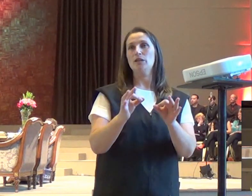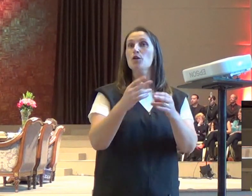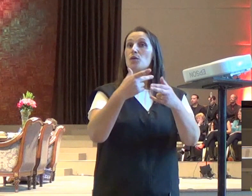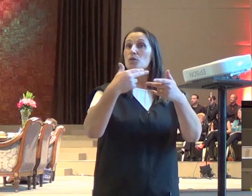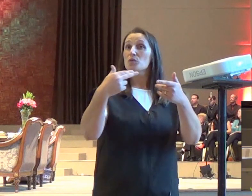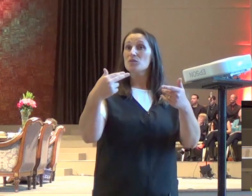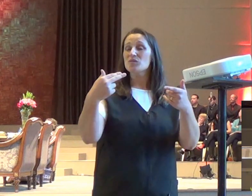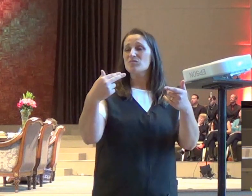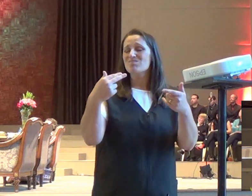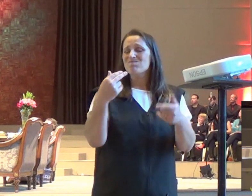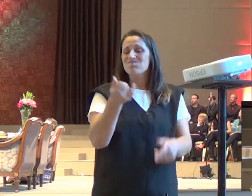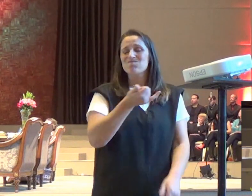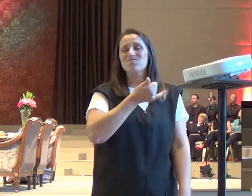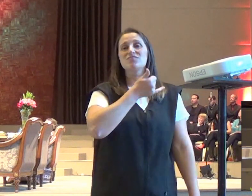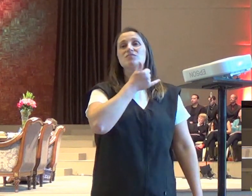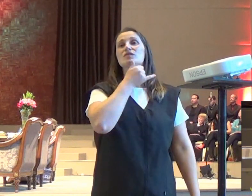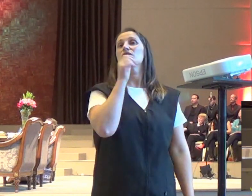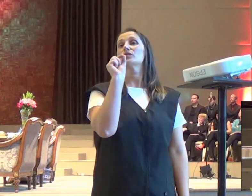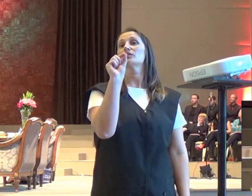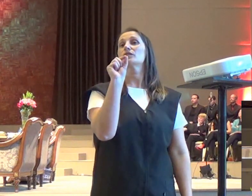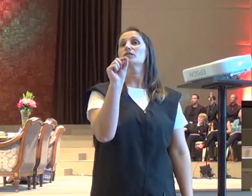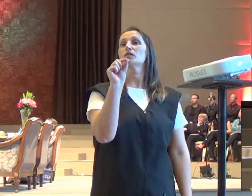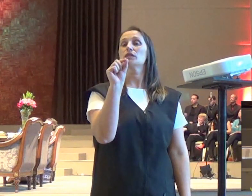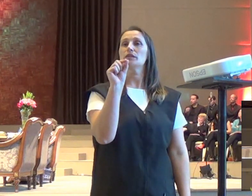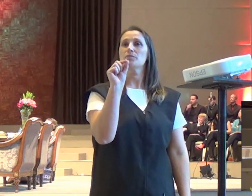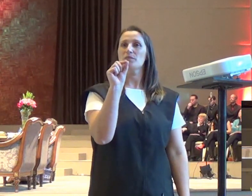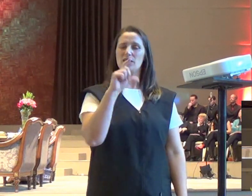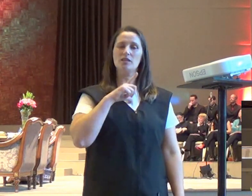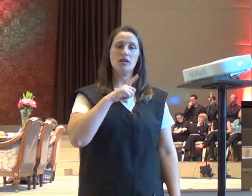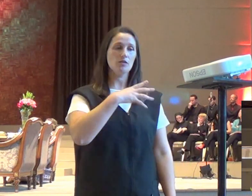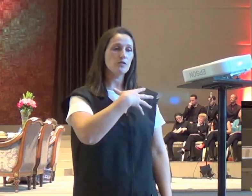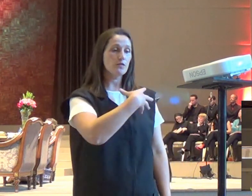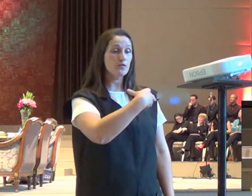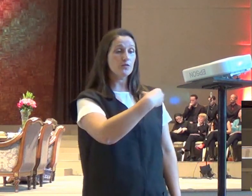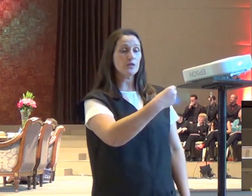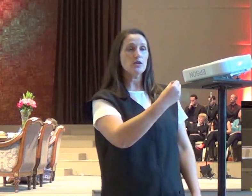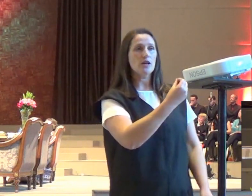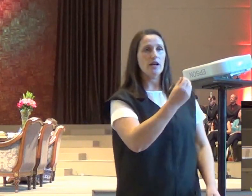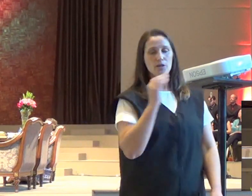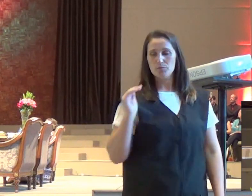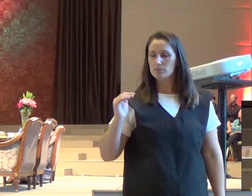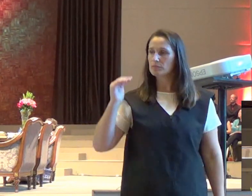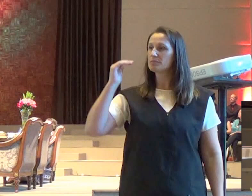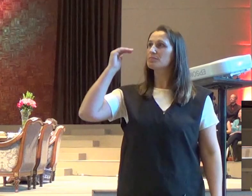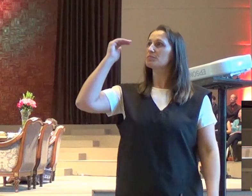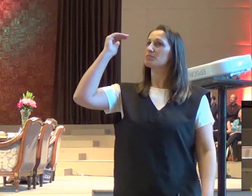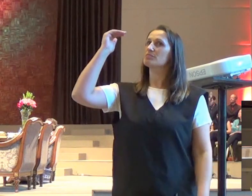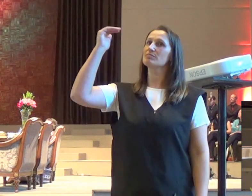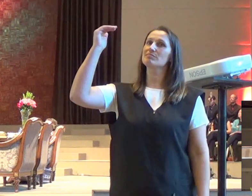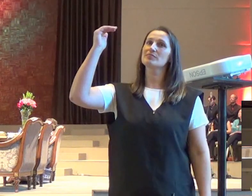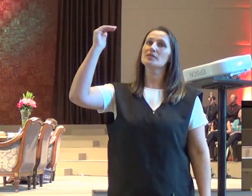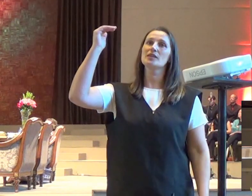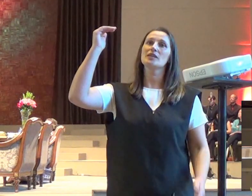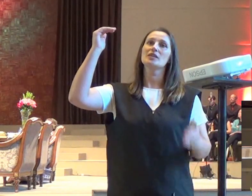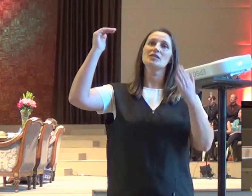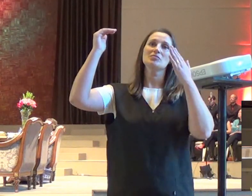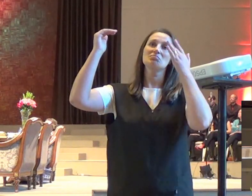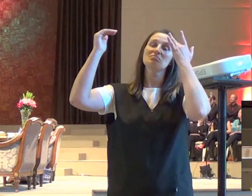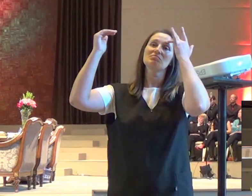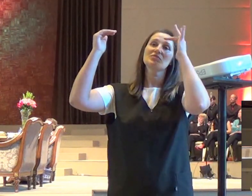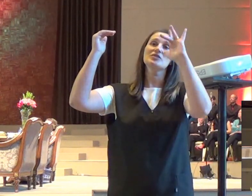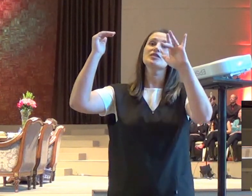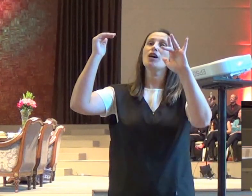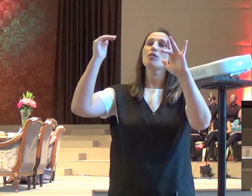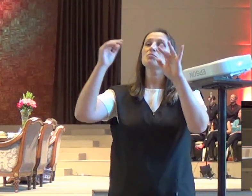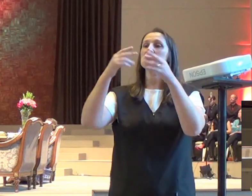tristes é que a gente vê, por exemplo, muitos filhos chegando à vida adulta sem saber coisas